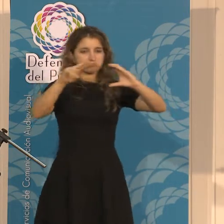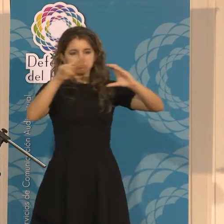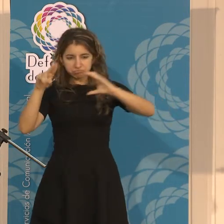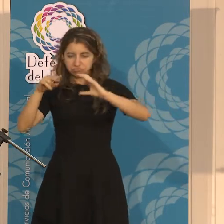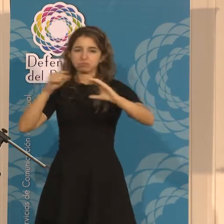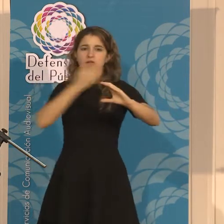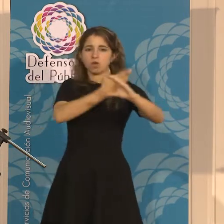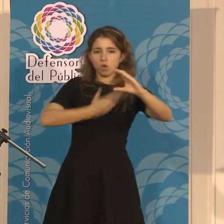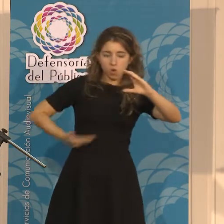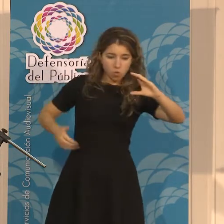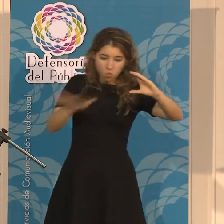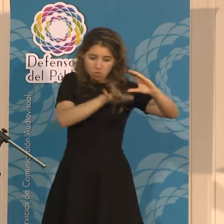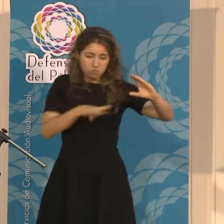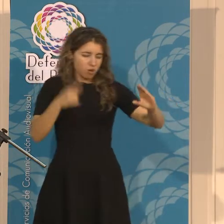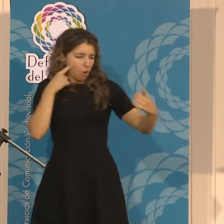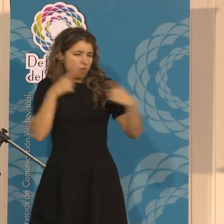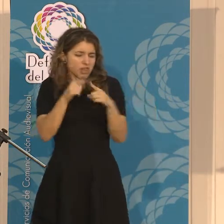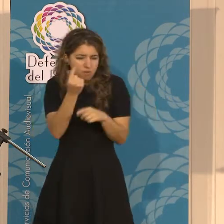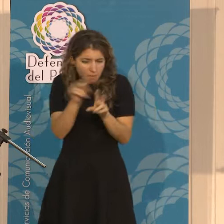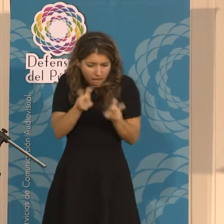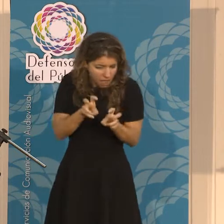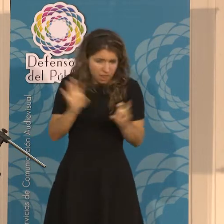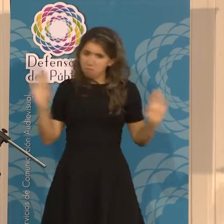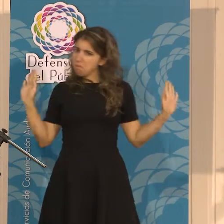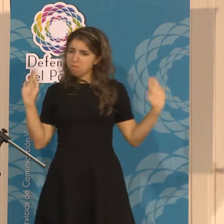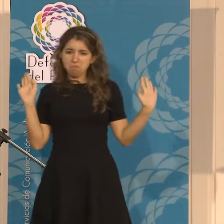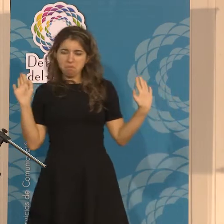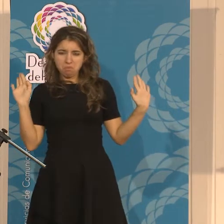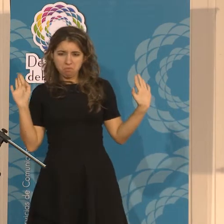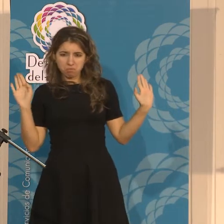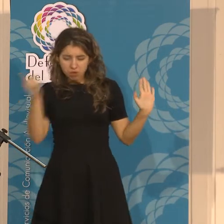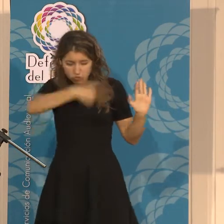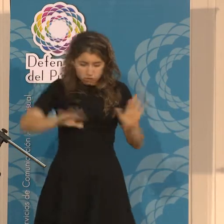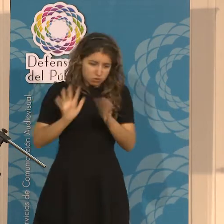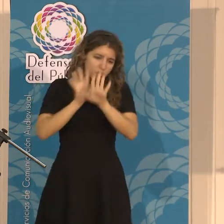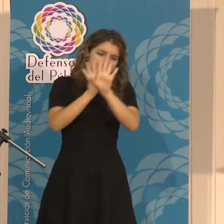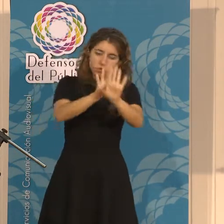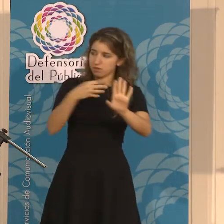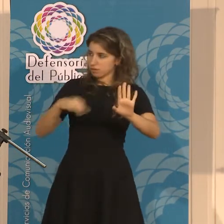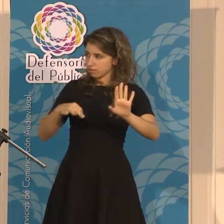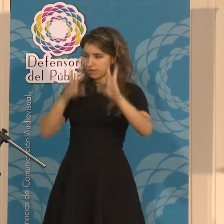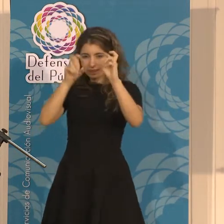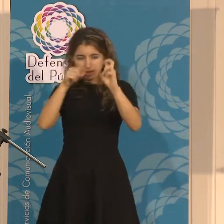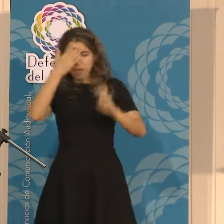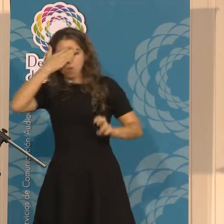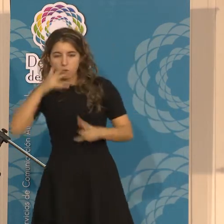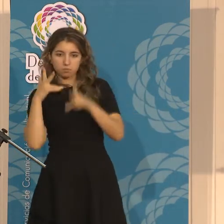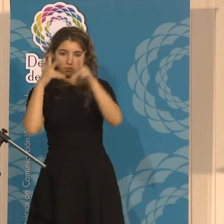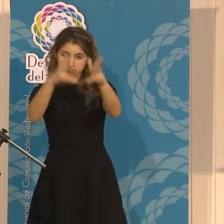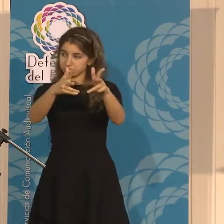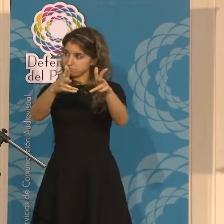estatales y sin fines de lucro está última proposición me deja picando el último tema que quisiera mencionar